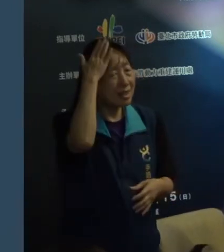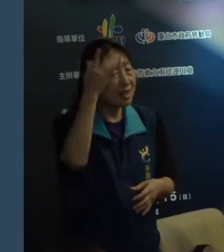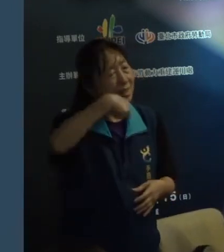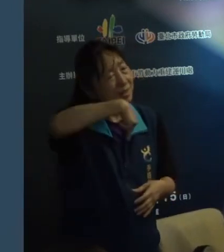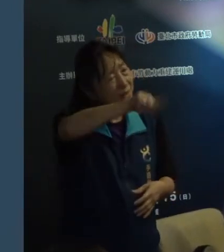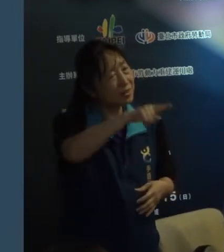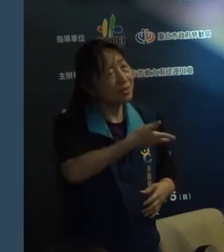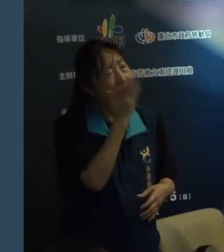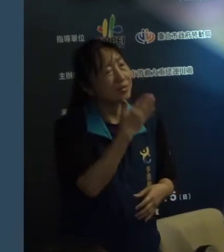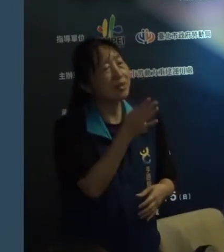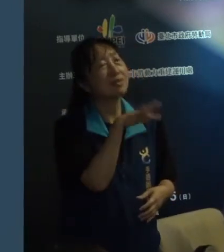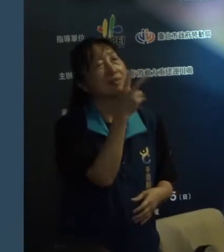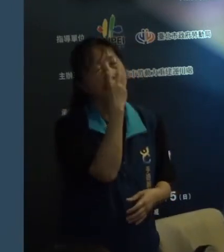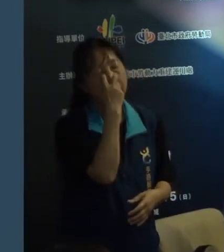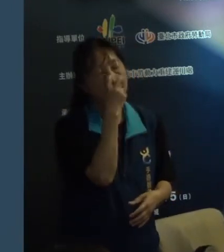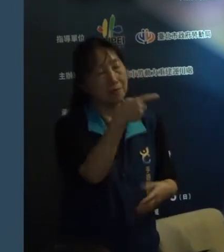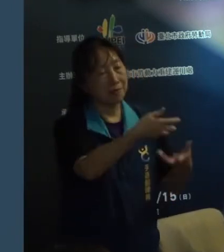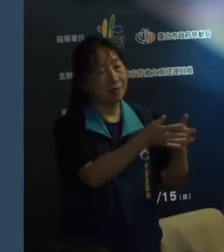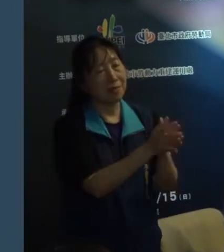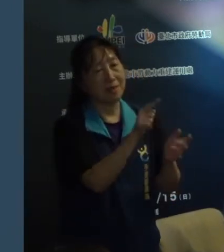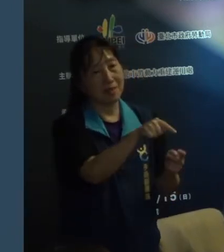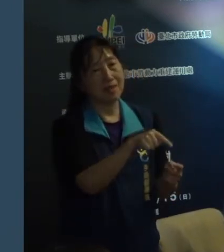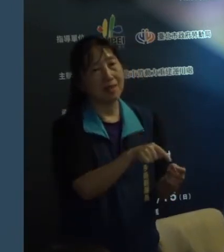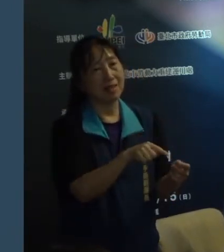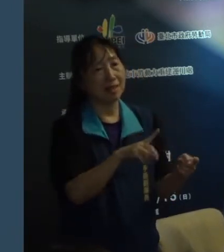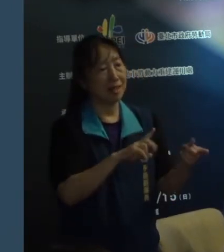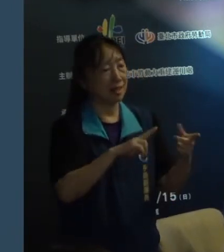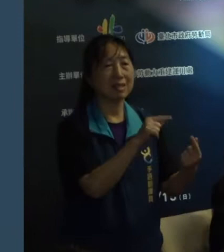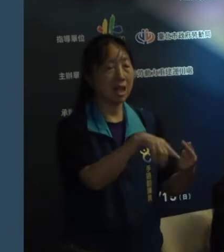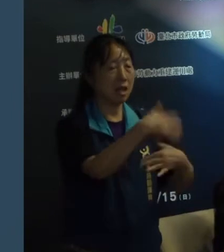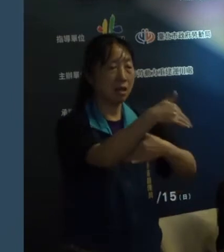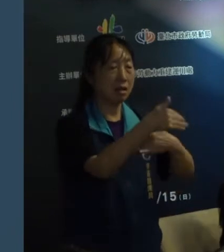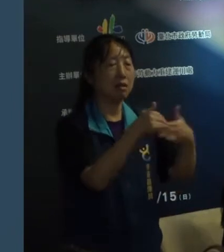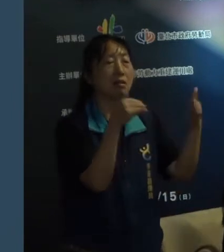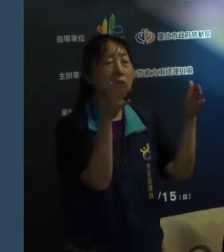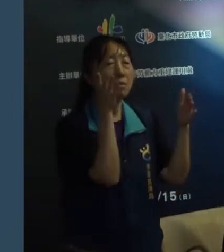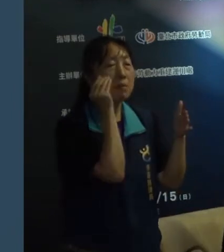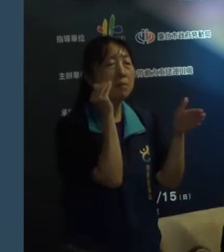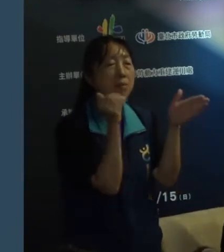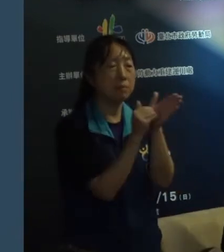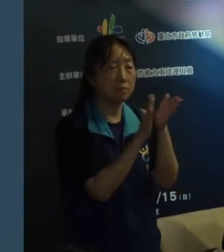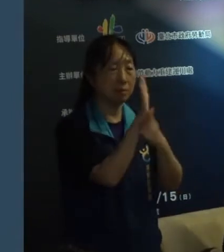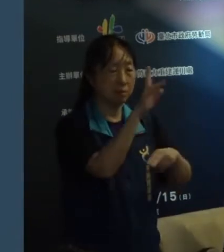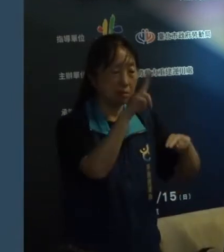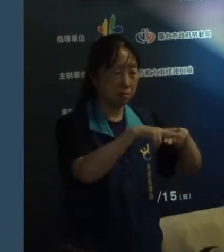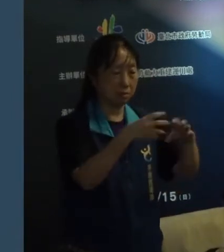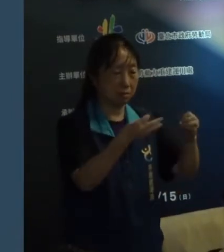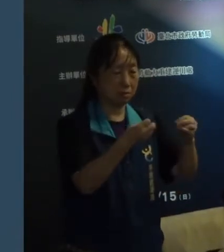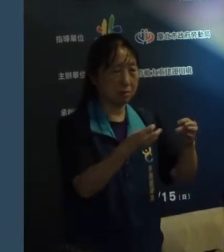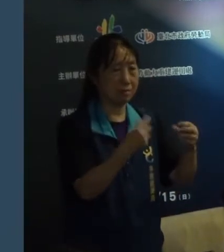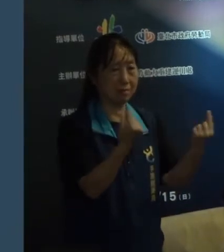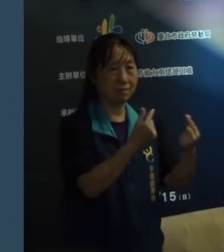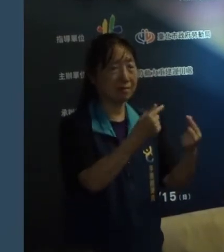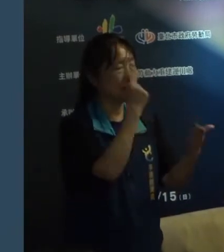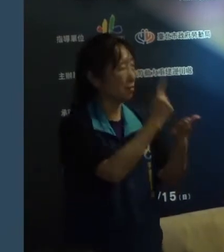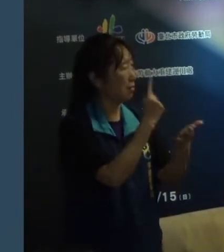到今年的整个影展的主轴，就是新旅行。那我们会希望说，把每部影片，其实你